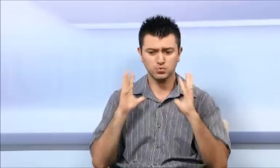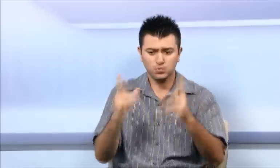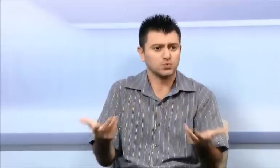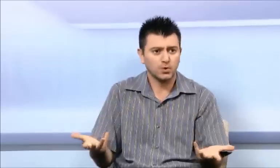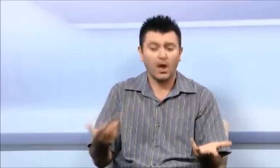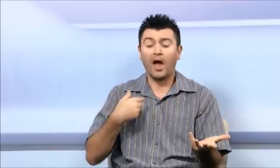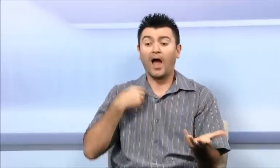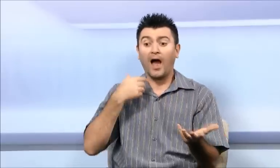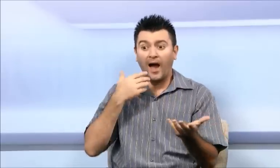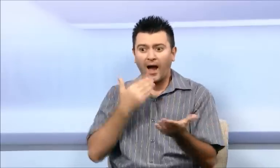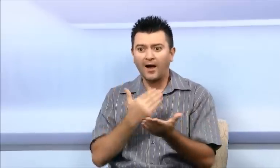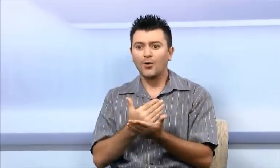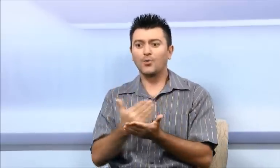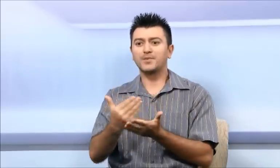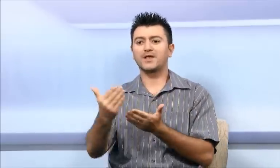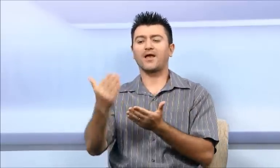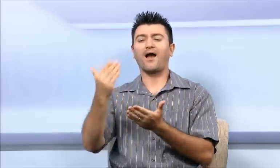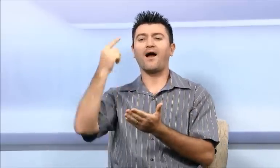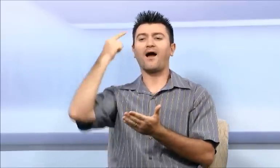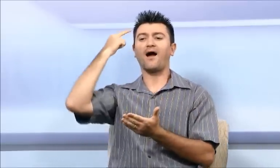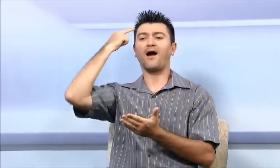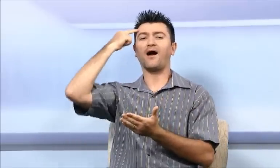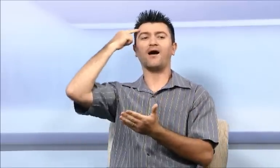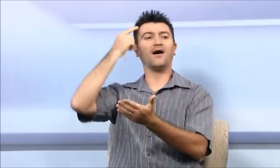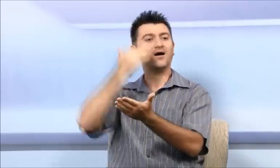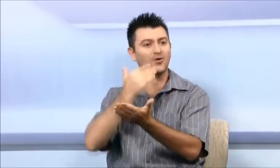viver como todas as outras pessoas.